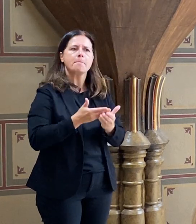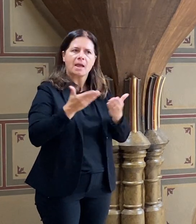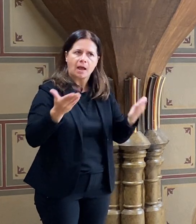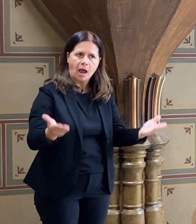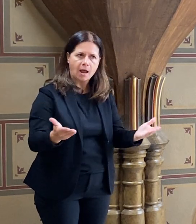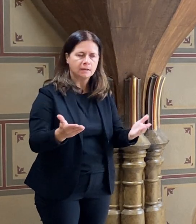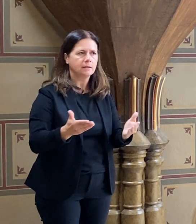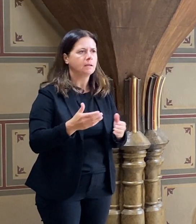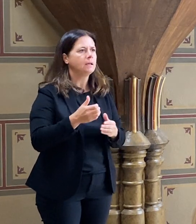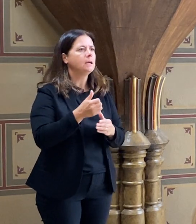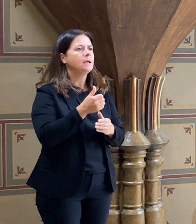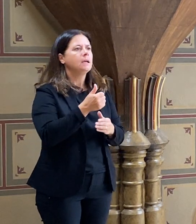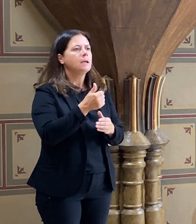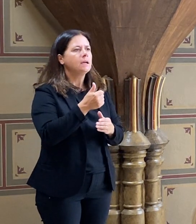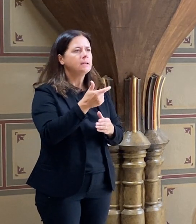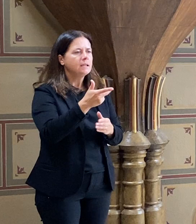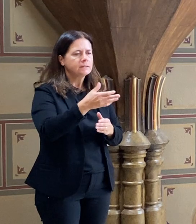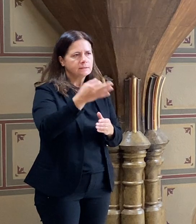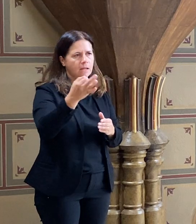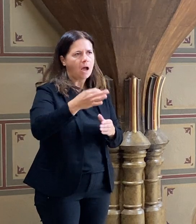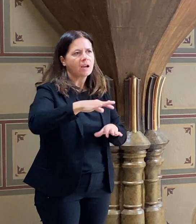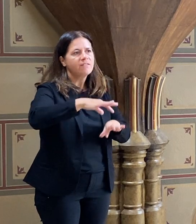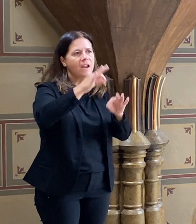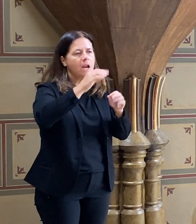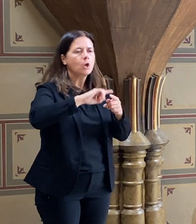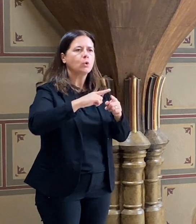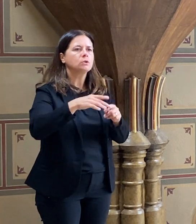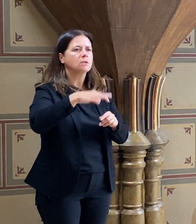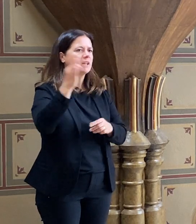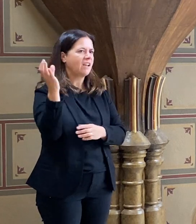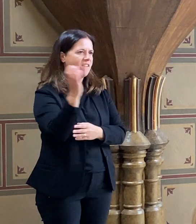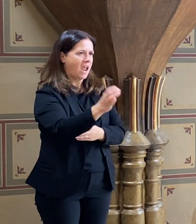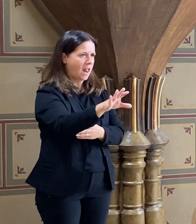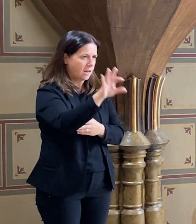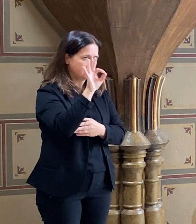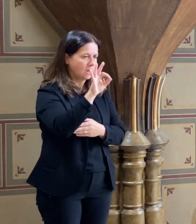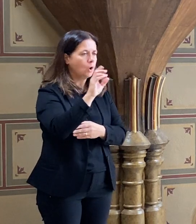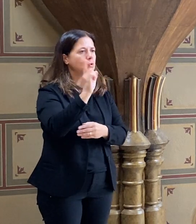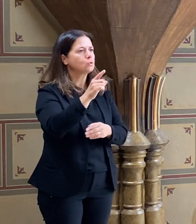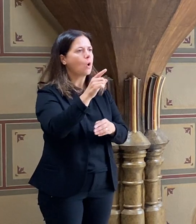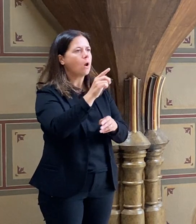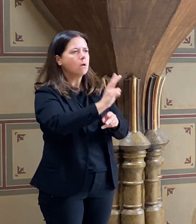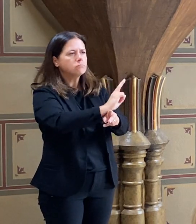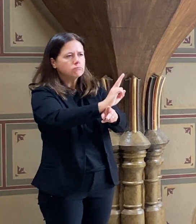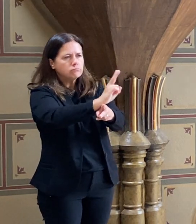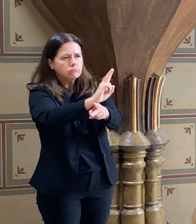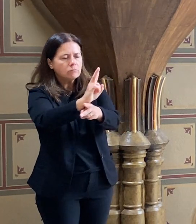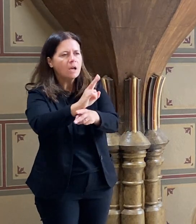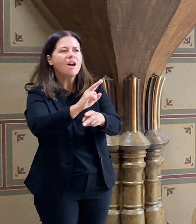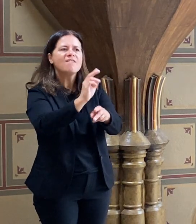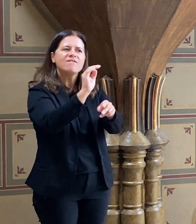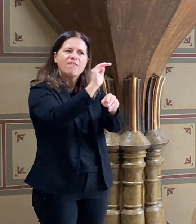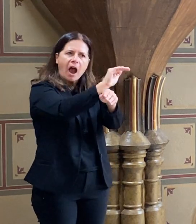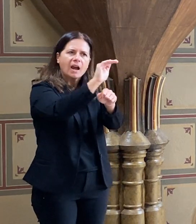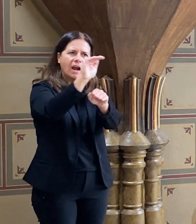Tagen wählen und gewählt werden. Wache über jene, die Verantwortung für andere übernehmen und